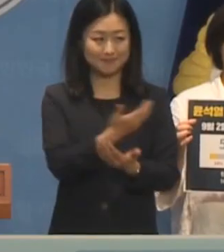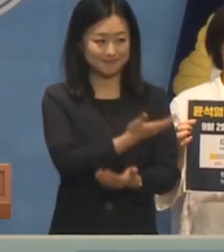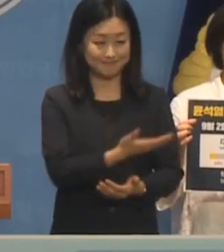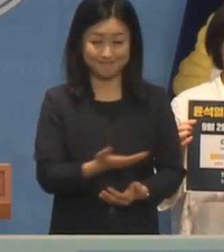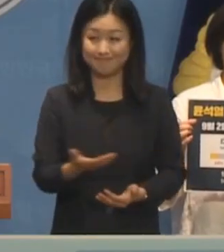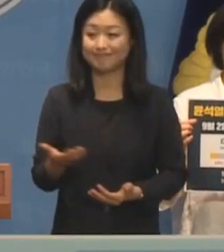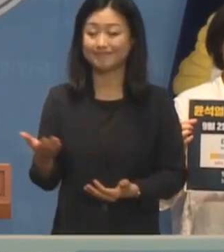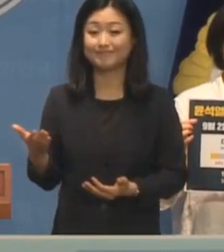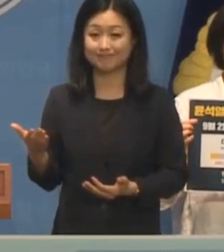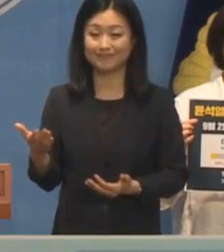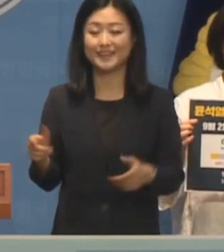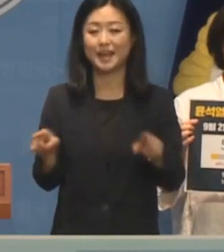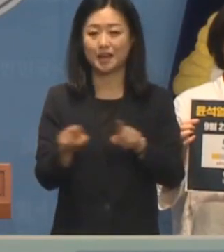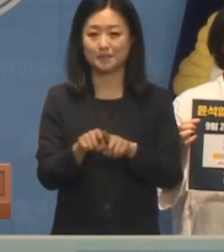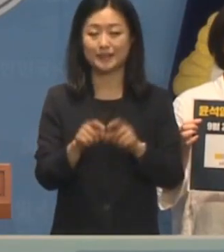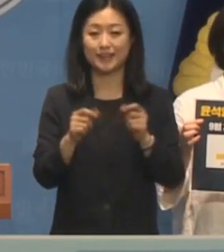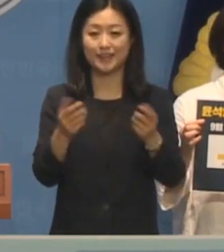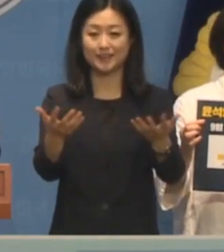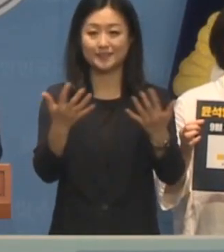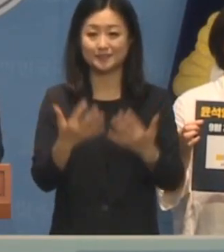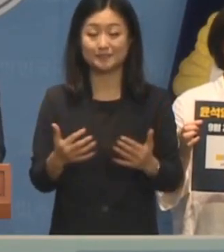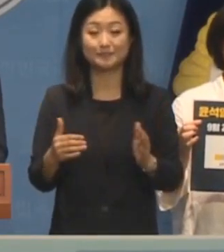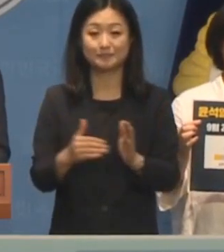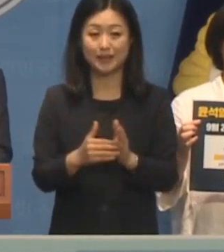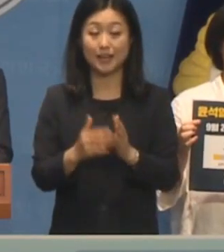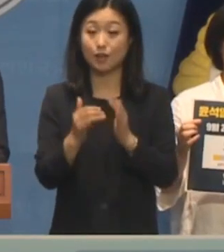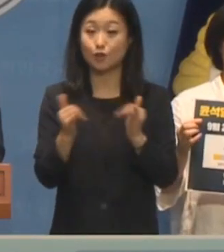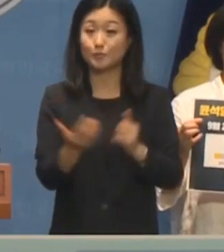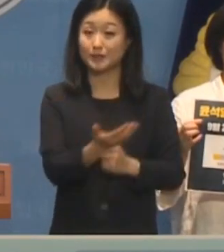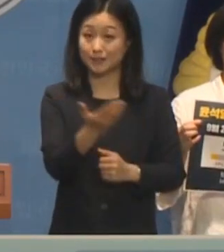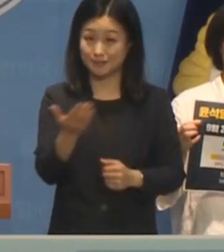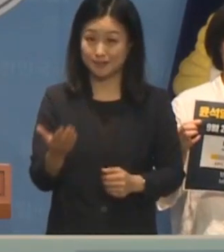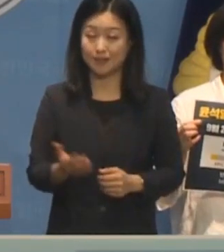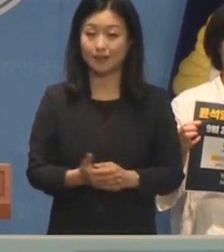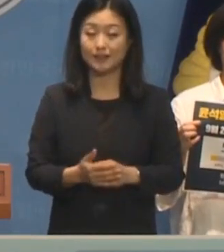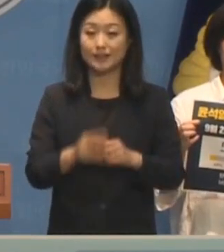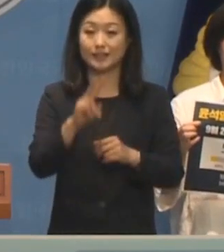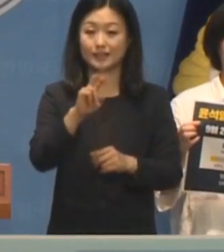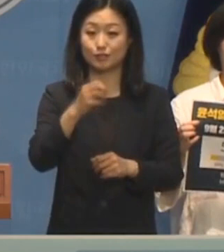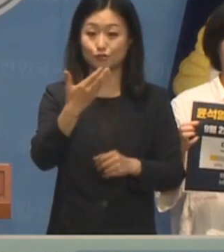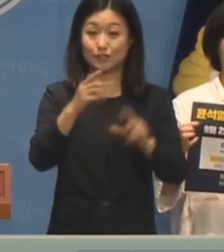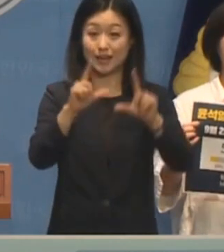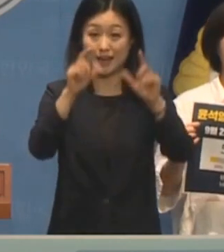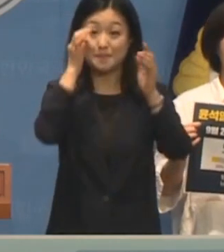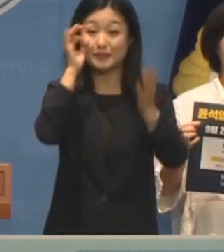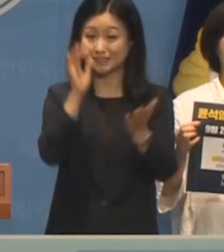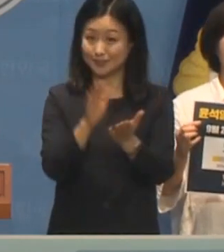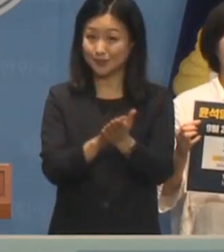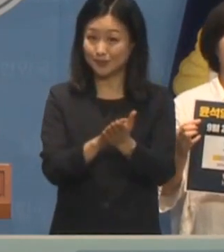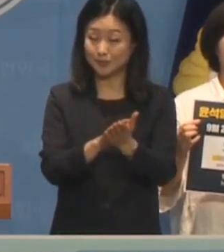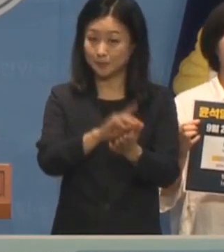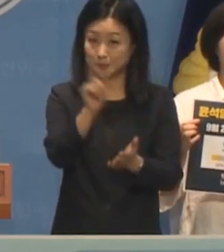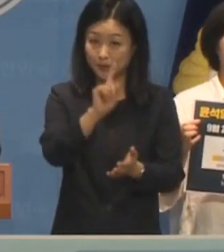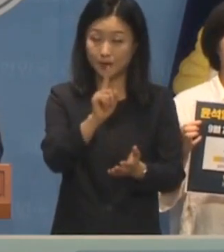그리고 지역대표님들이 함께 하셨습니다. 우리 국민들은 지난 29일 똑똑히 봤습니다.